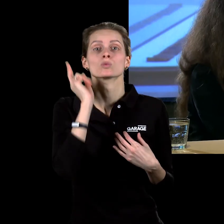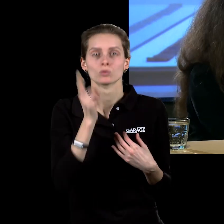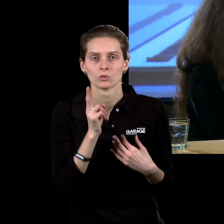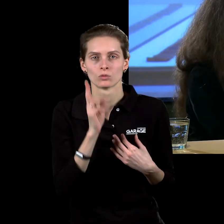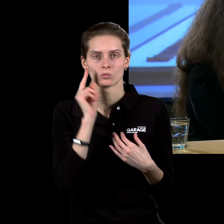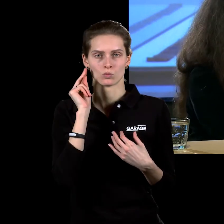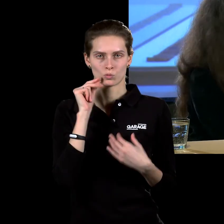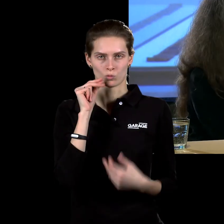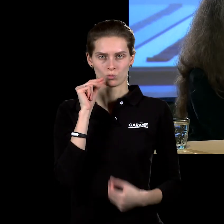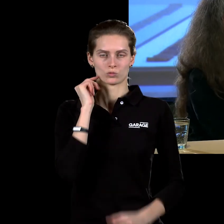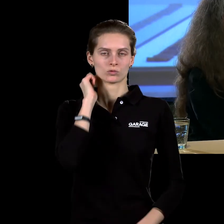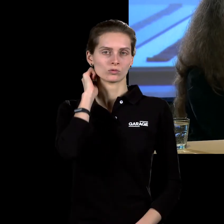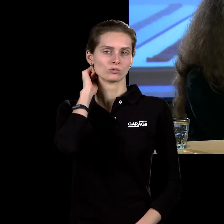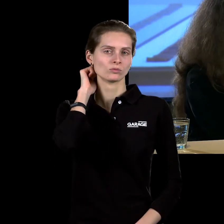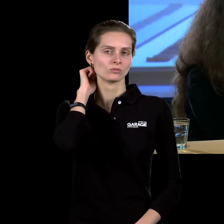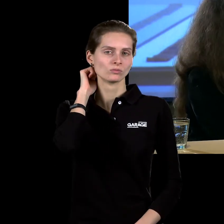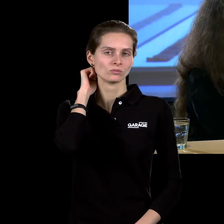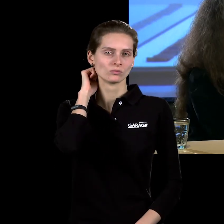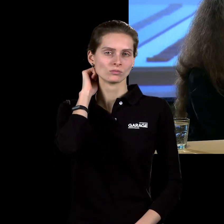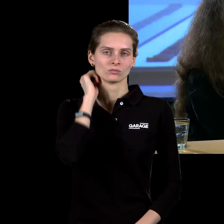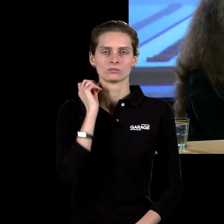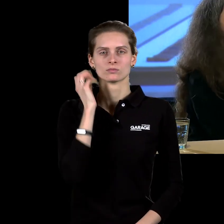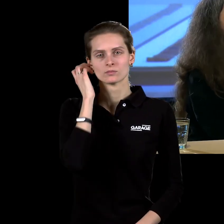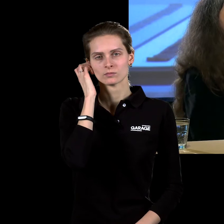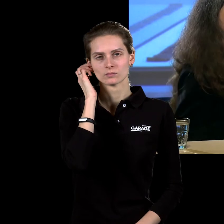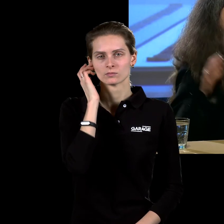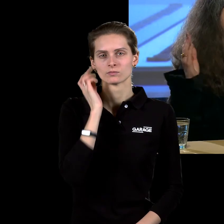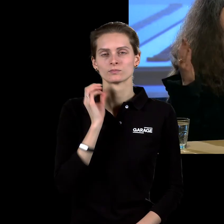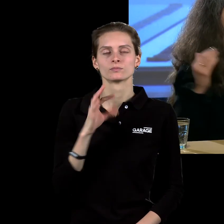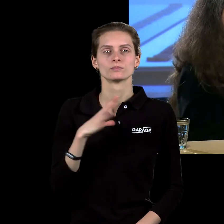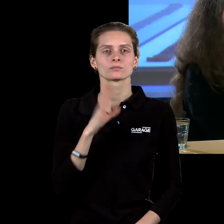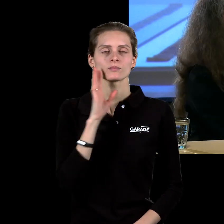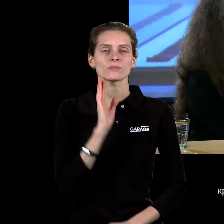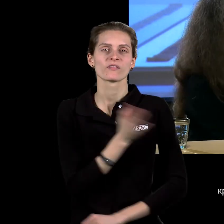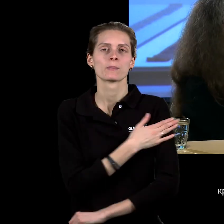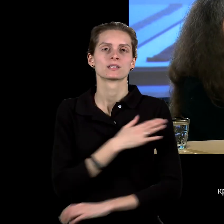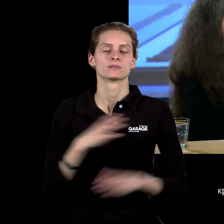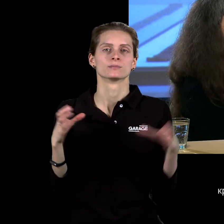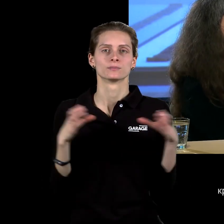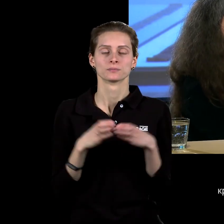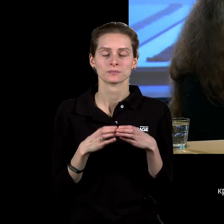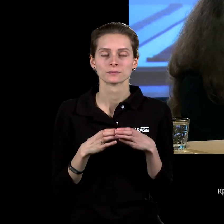У Gorilla Girls, такой как феминистского как раз коллектива, был замечательный постер,